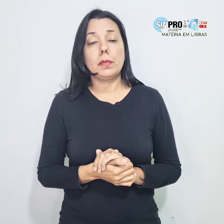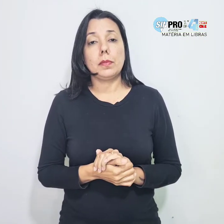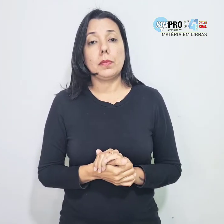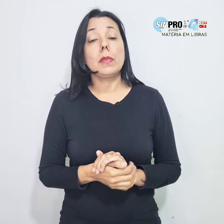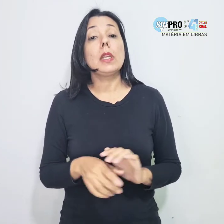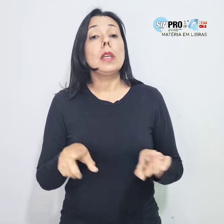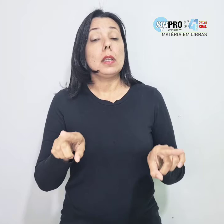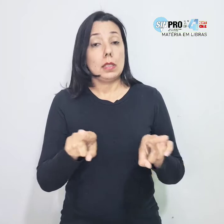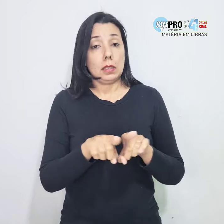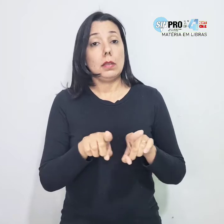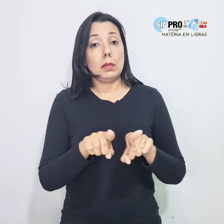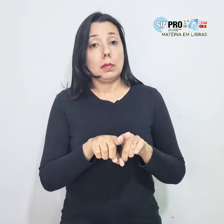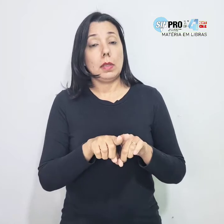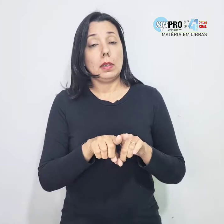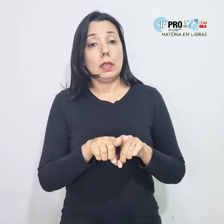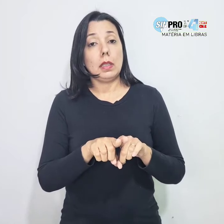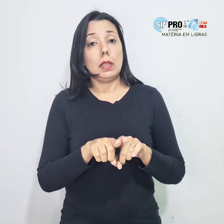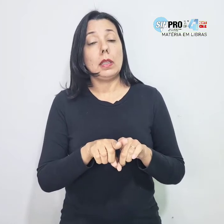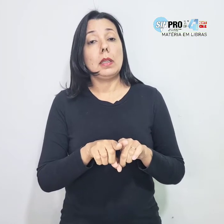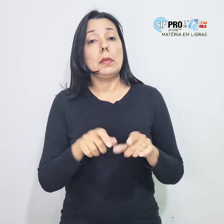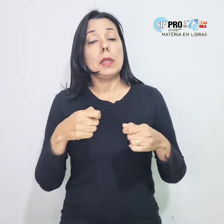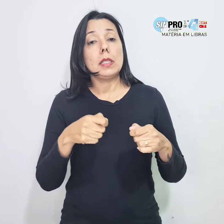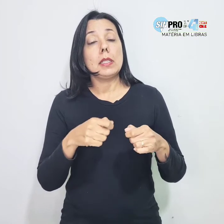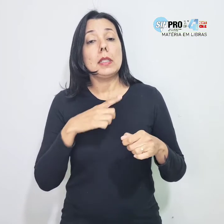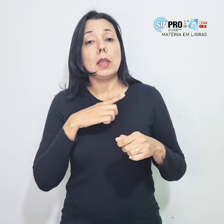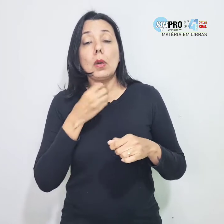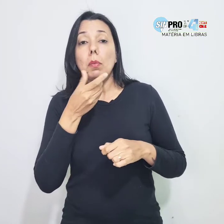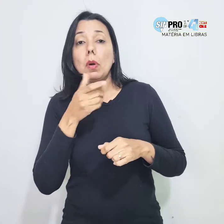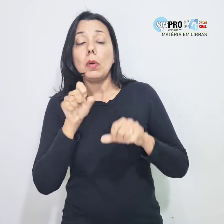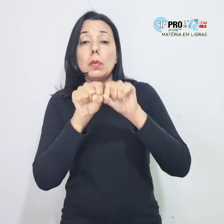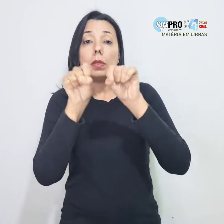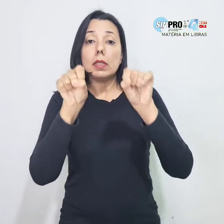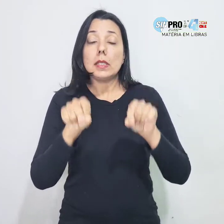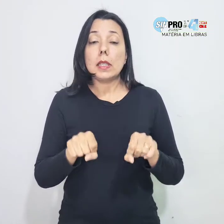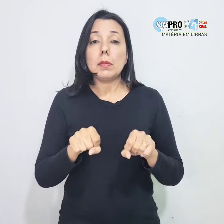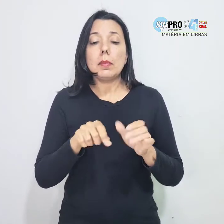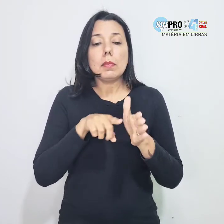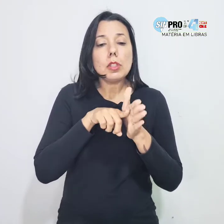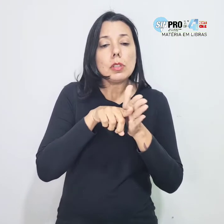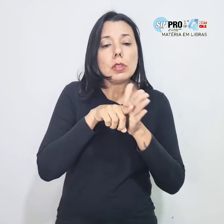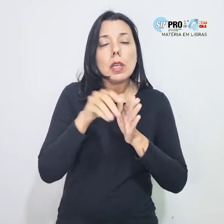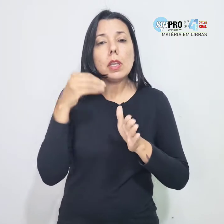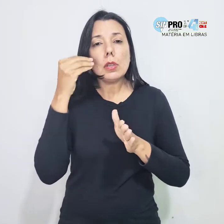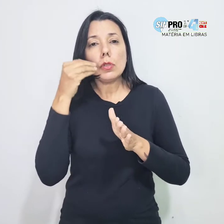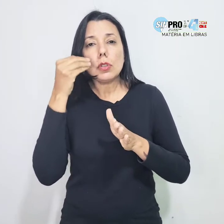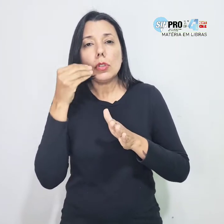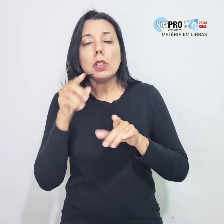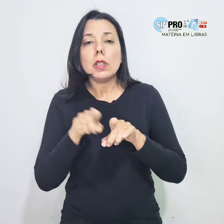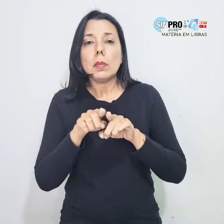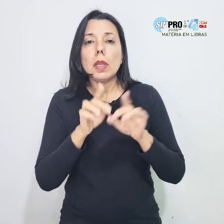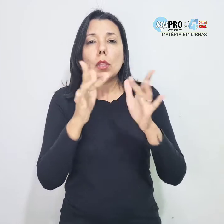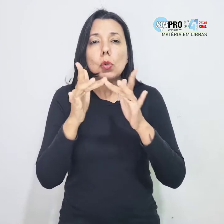Além disso, seria vital ter um bom sistema de testes e de rastreamento de contatos, algo